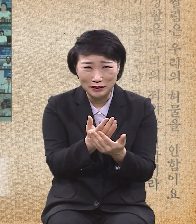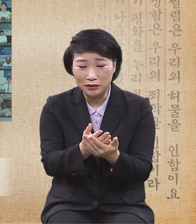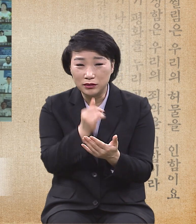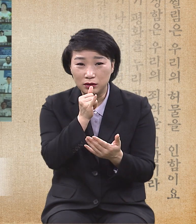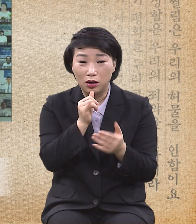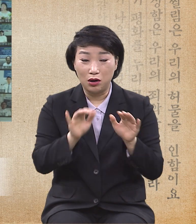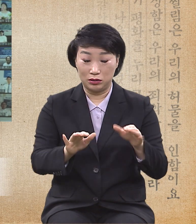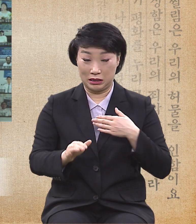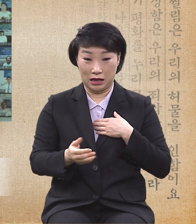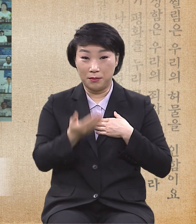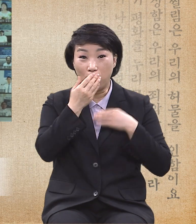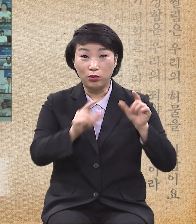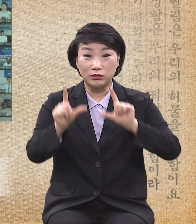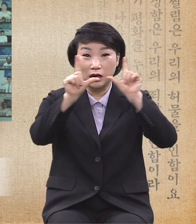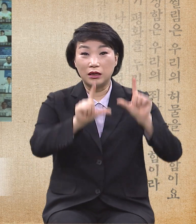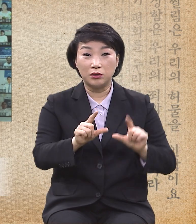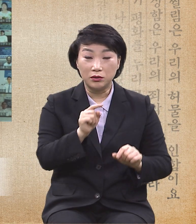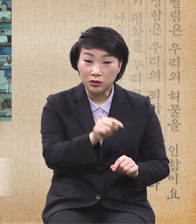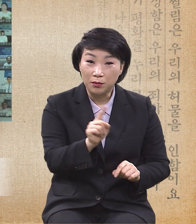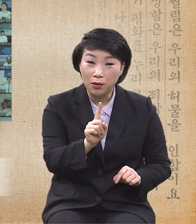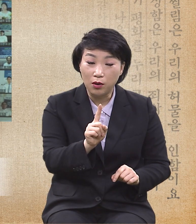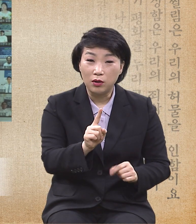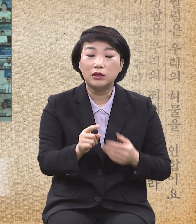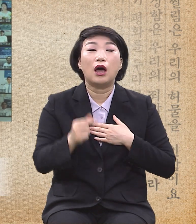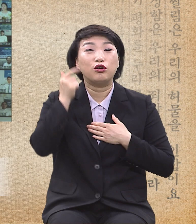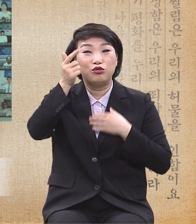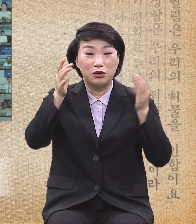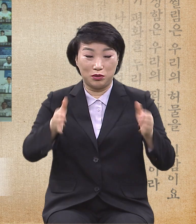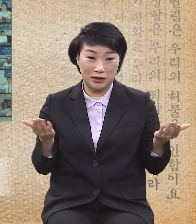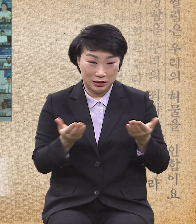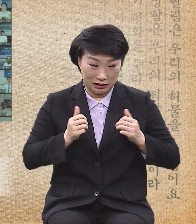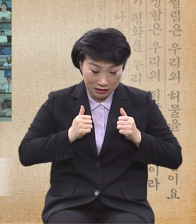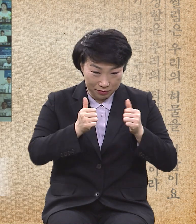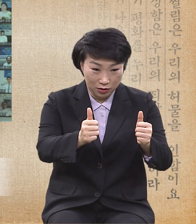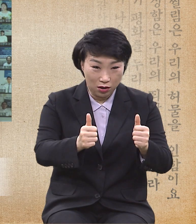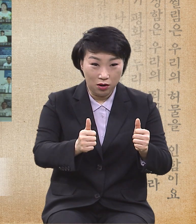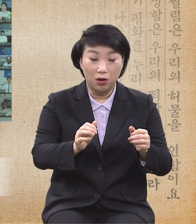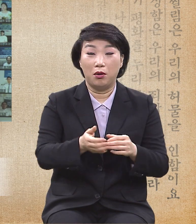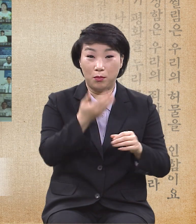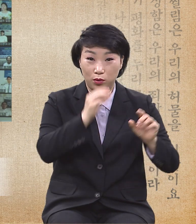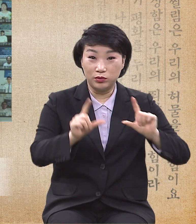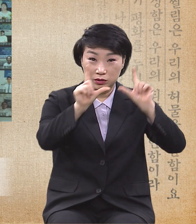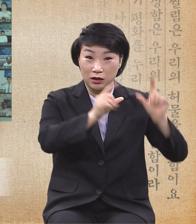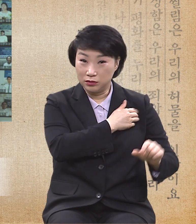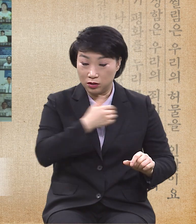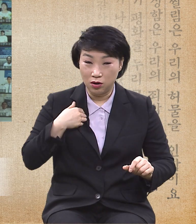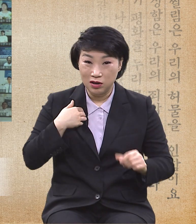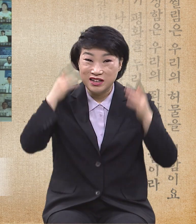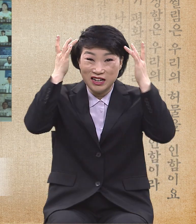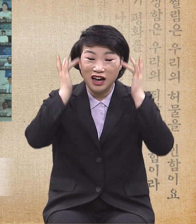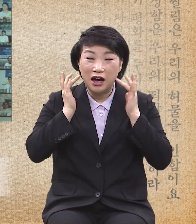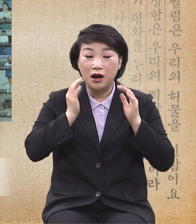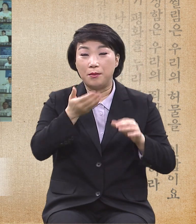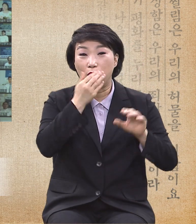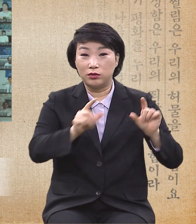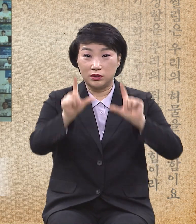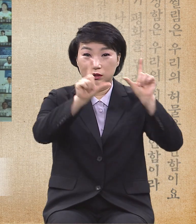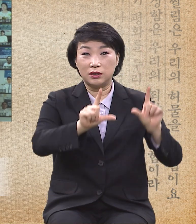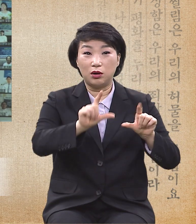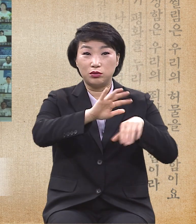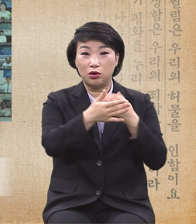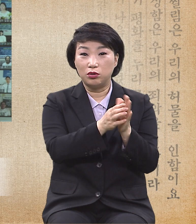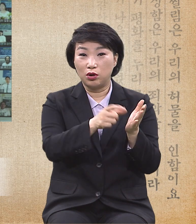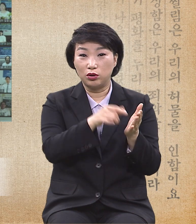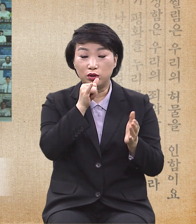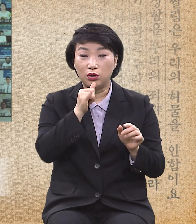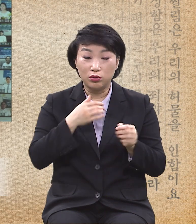내가 먹고 사는 것은 여태 동안 힘써서 일하면 먹고 살 것이요, 이마에 땀 흘려서 일하면 먹고 산다 했으니, 그럼